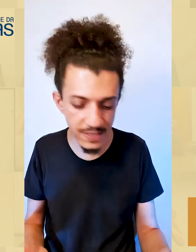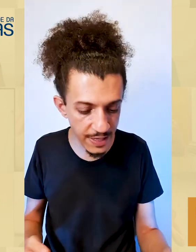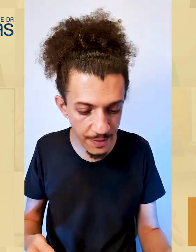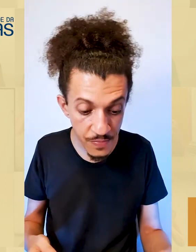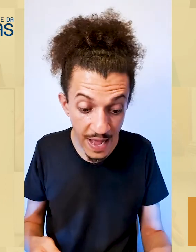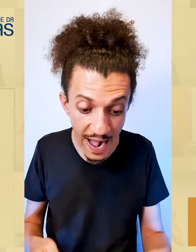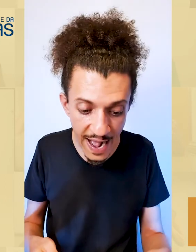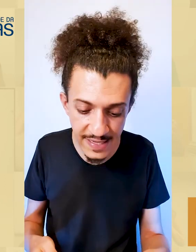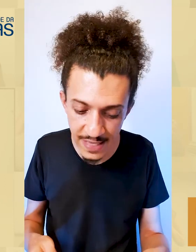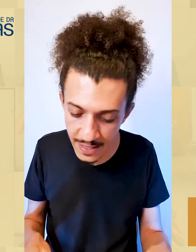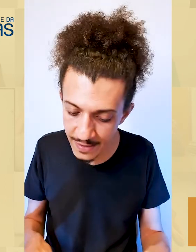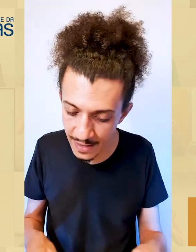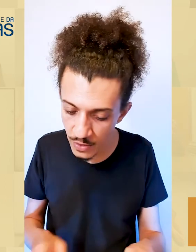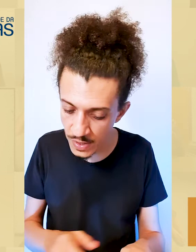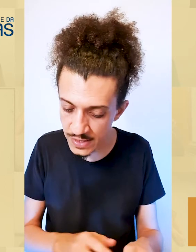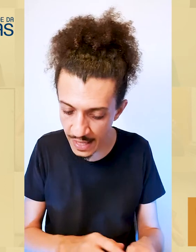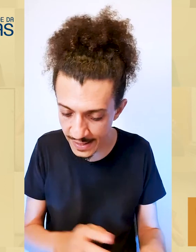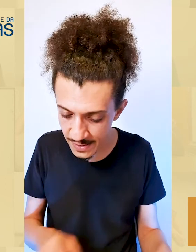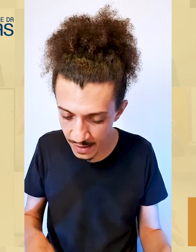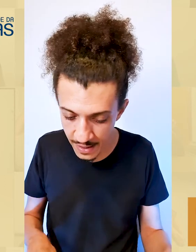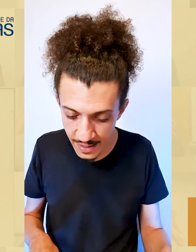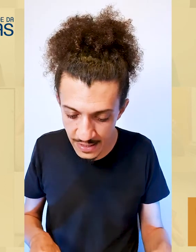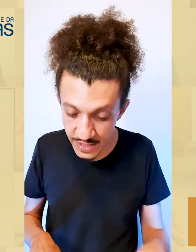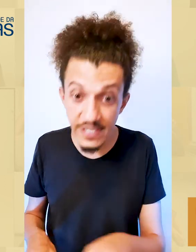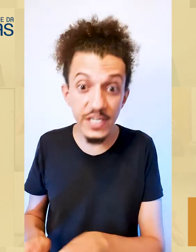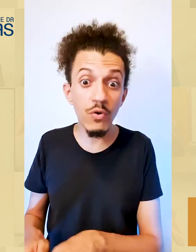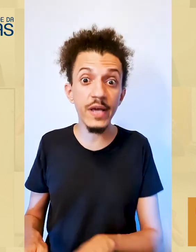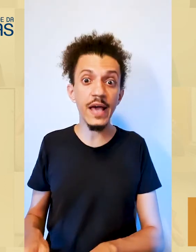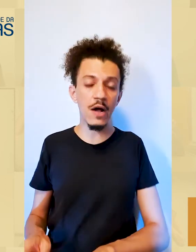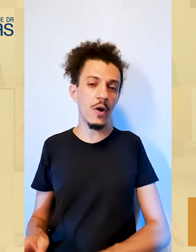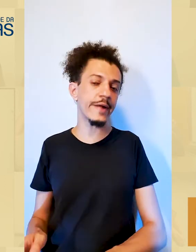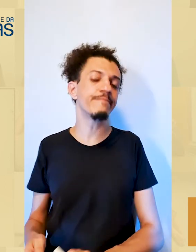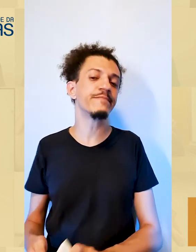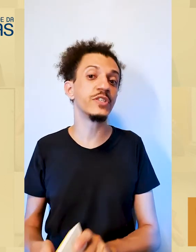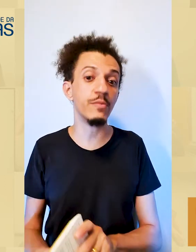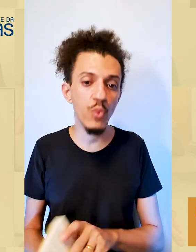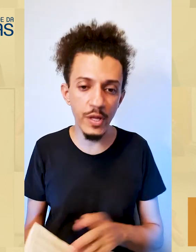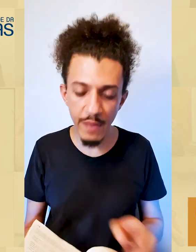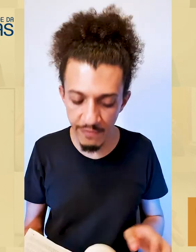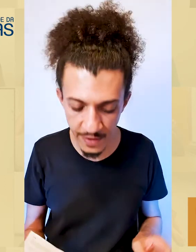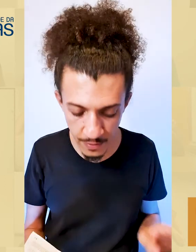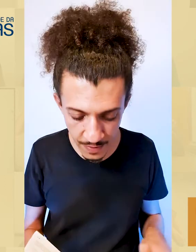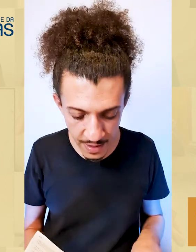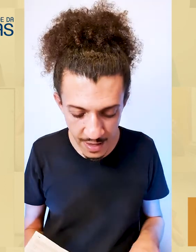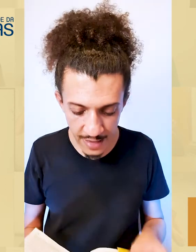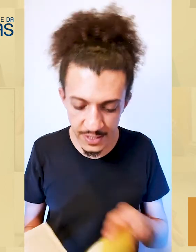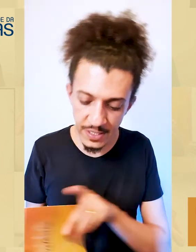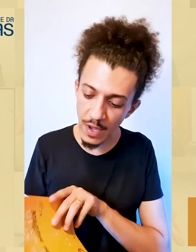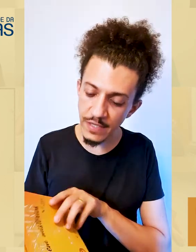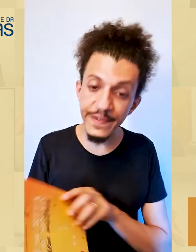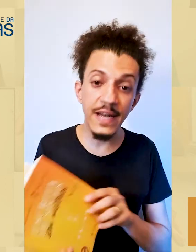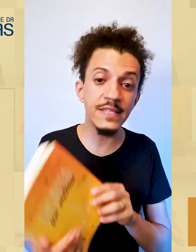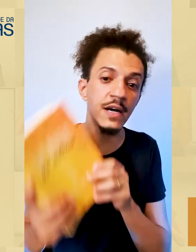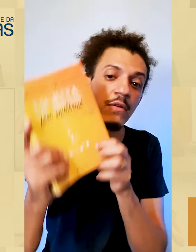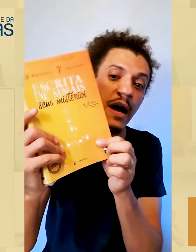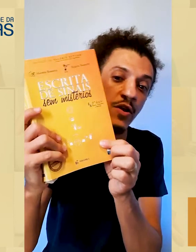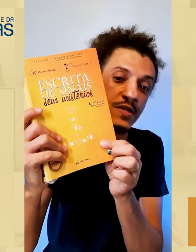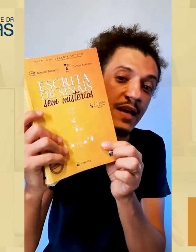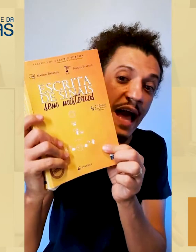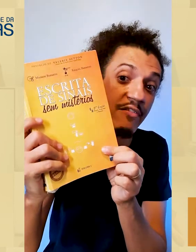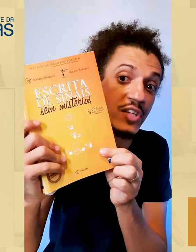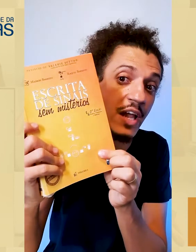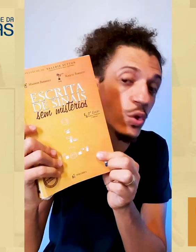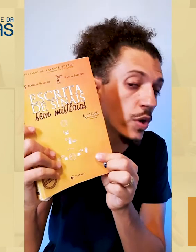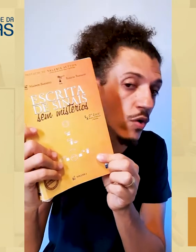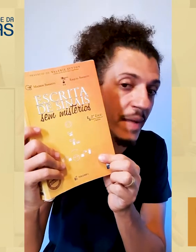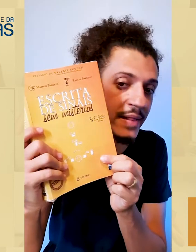Libras escrita, a escrita da língua de sinais. Se você chegou aqui agora, seja muito bem-vindo. A gente está quase finalizando a nossa